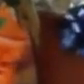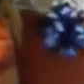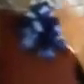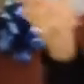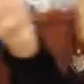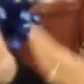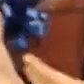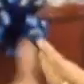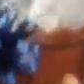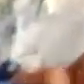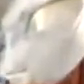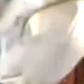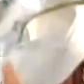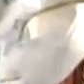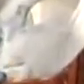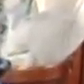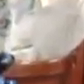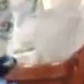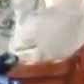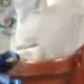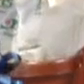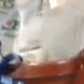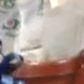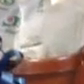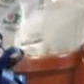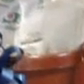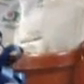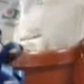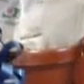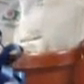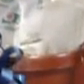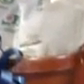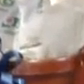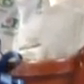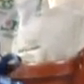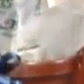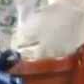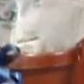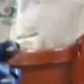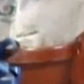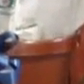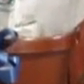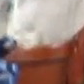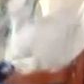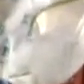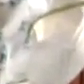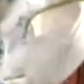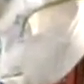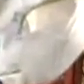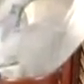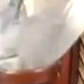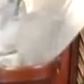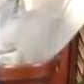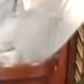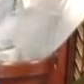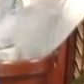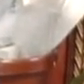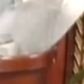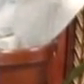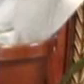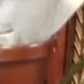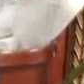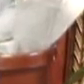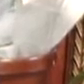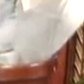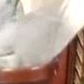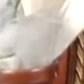¿no es cierto?, de las personas que son usuarios de la biblioteca. Hoy participan activamente, son miembros